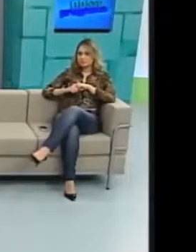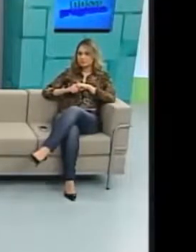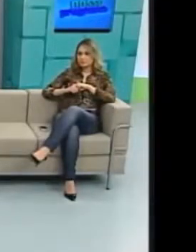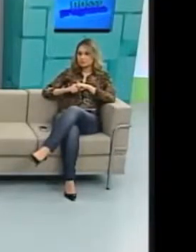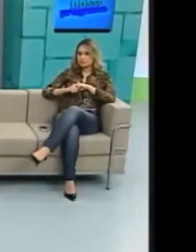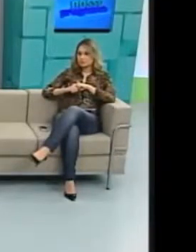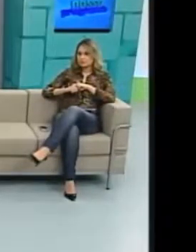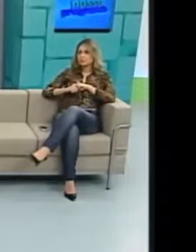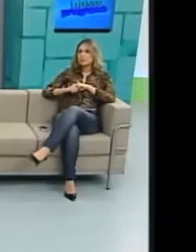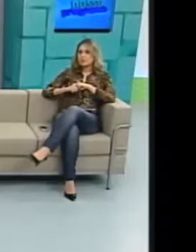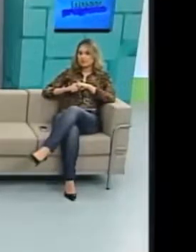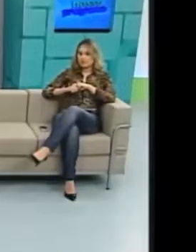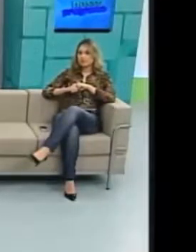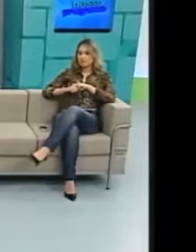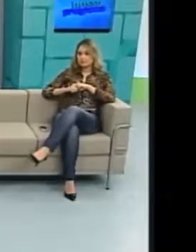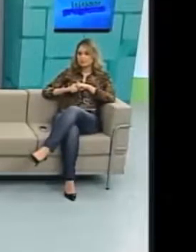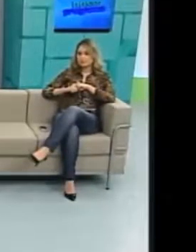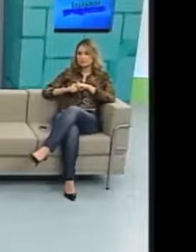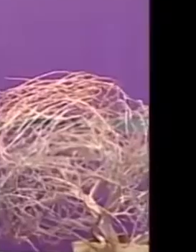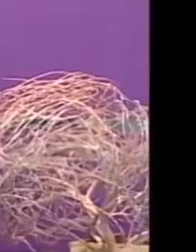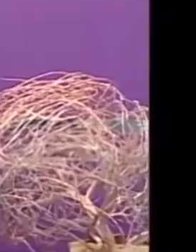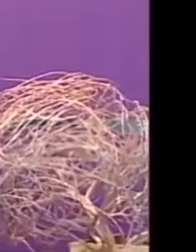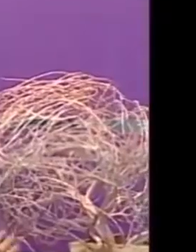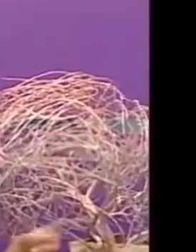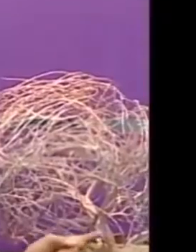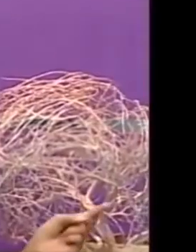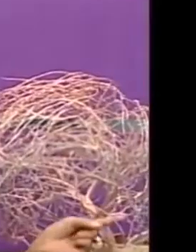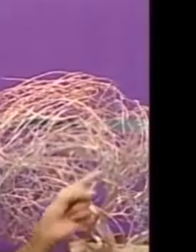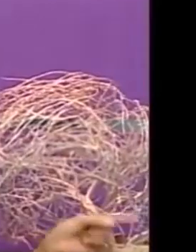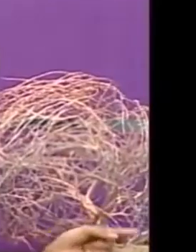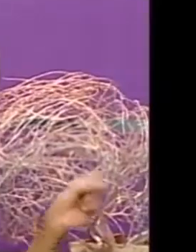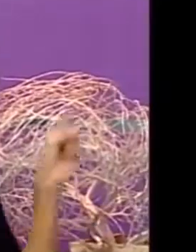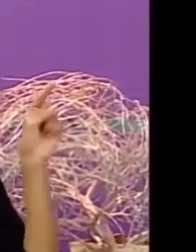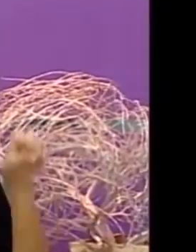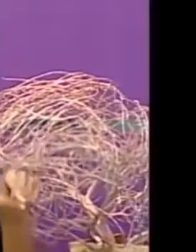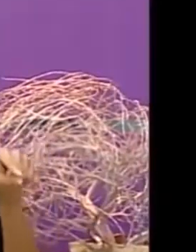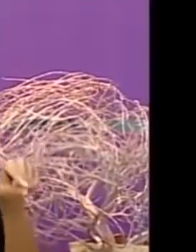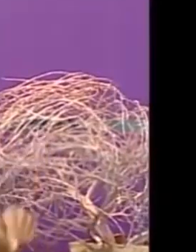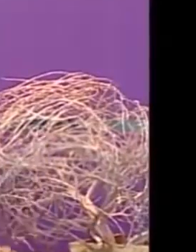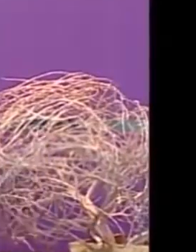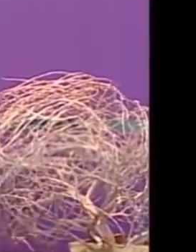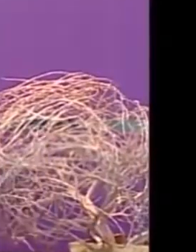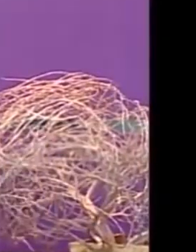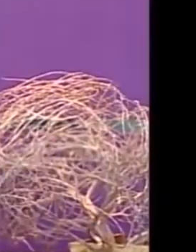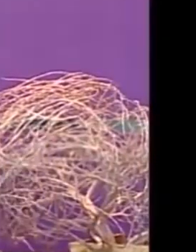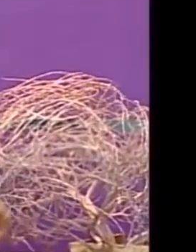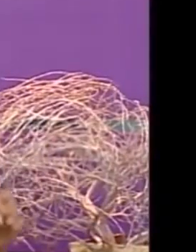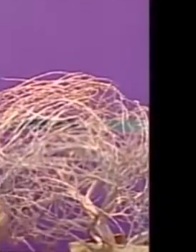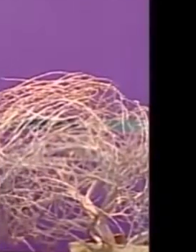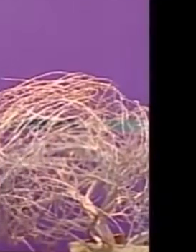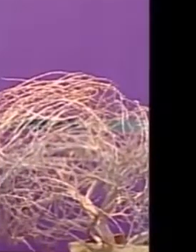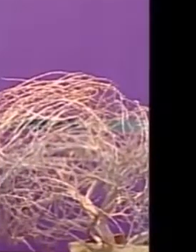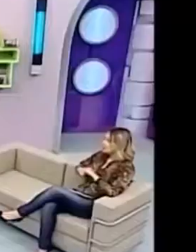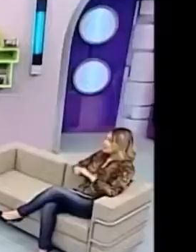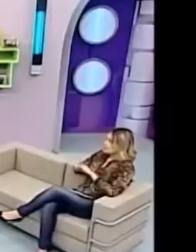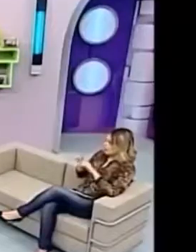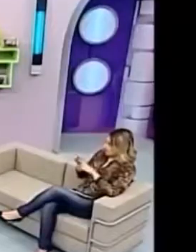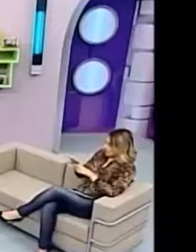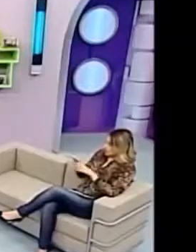é em vídeo, né? Facilitou muito. Mas fazer o surdo chegar até o Enem, eu acho que essa é a maior dificuldade. Uma